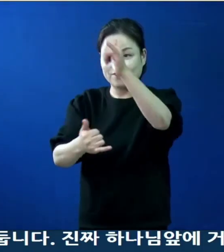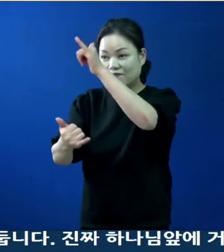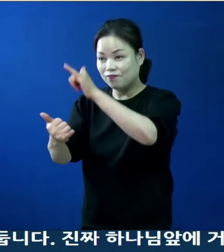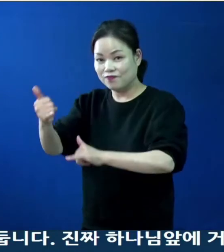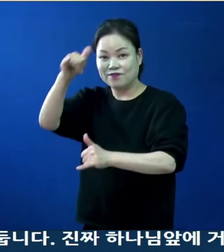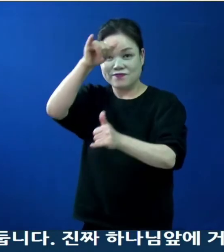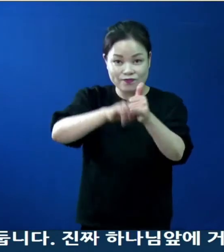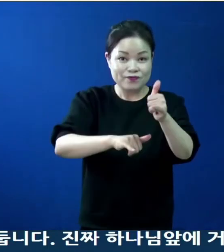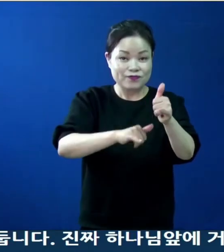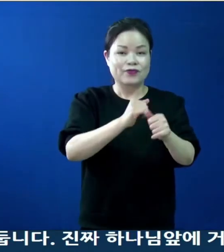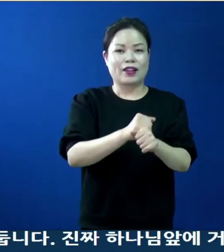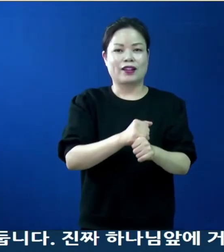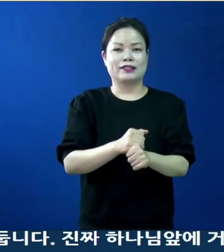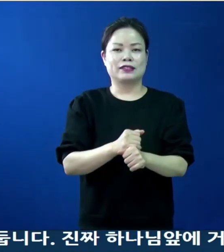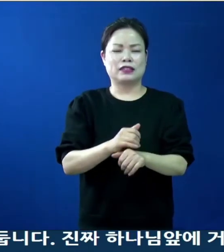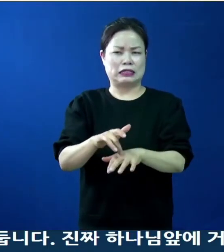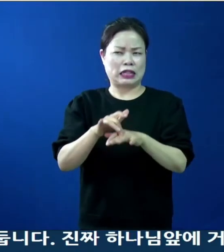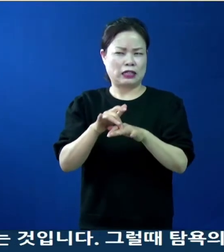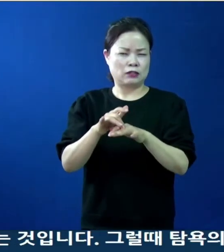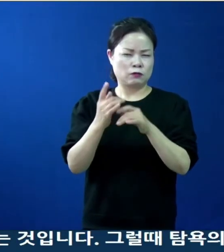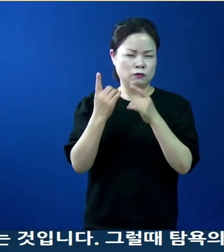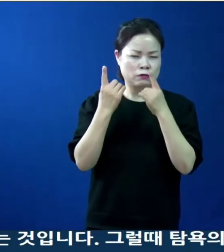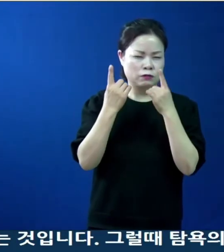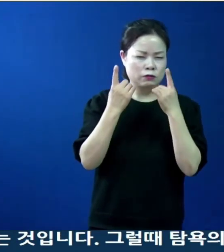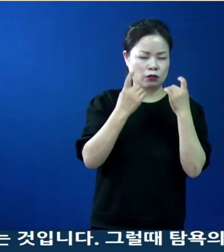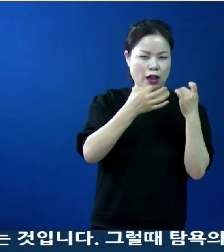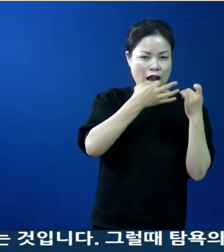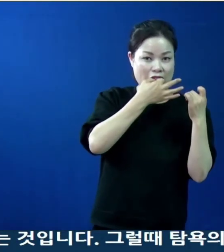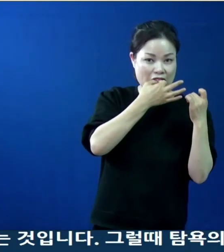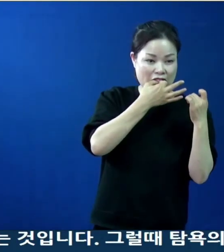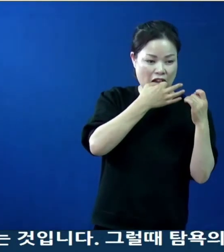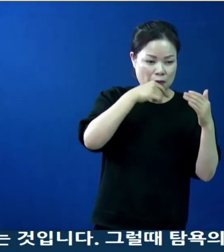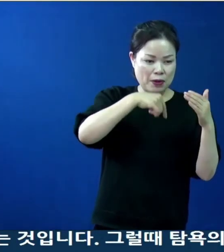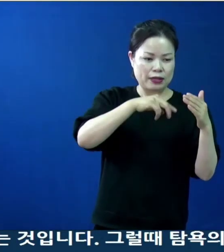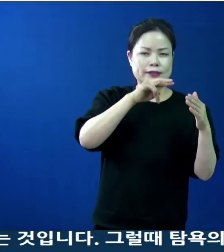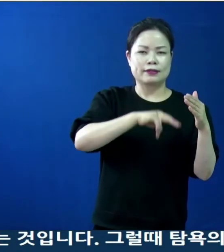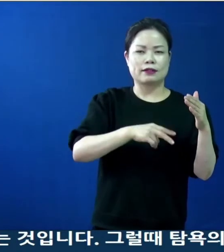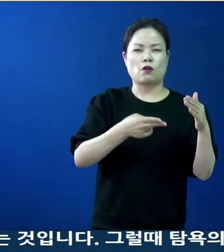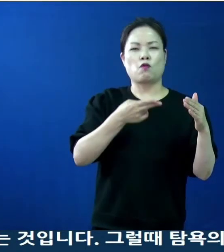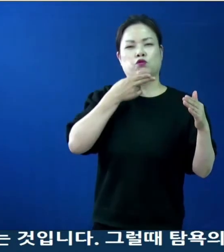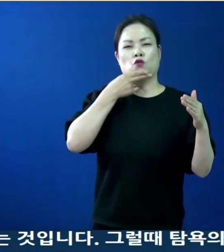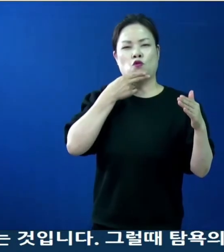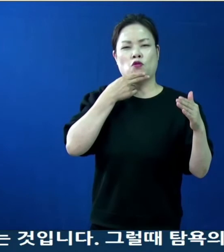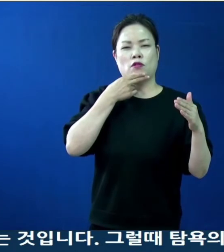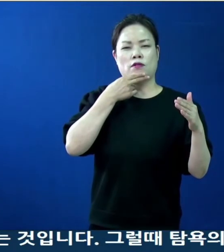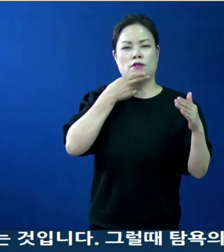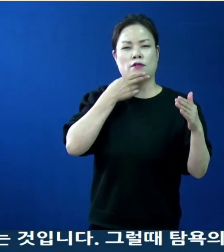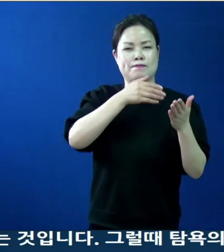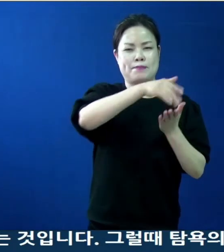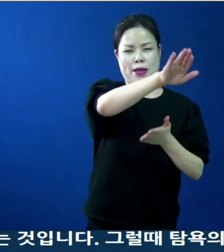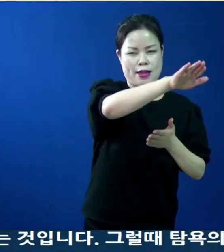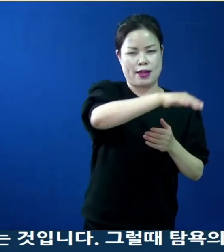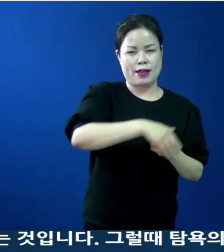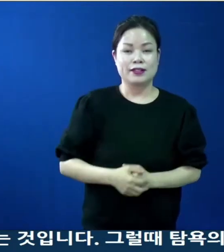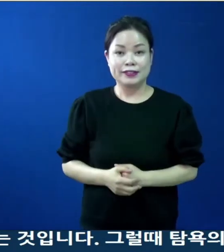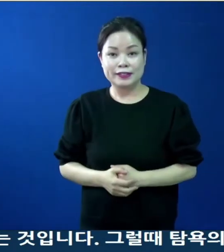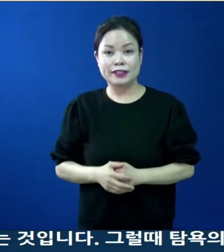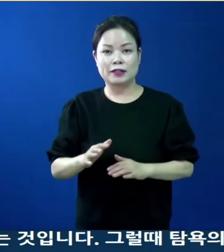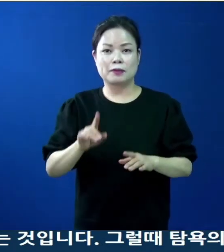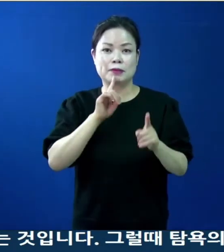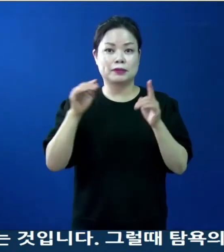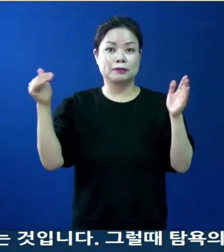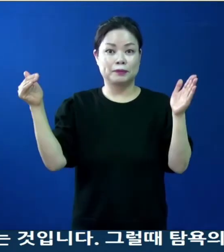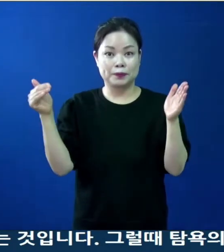바랍니다. 그러면 사단이 주는 이 탐욕의 마음이 들어올 자리가 없는 줄 믿습니다. 이제 말씀을 마치려고